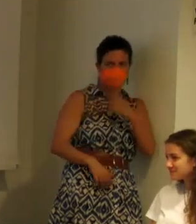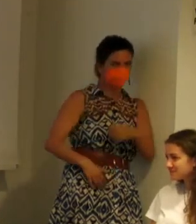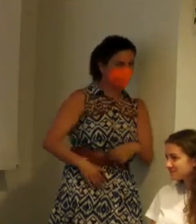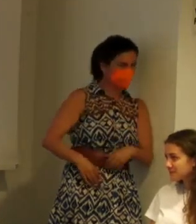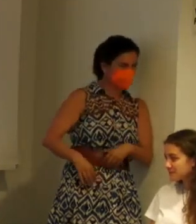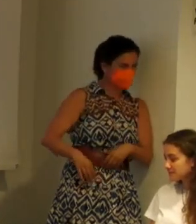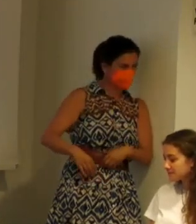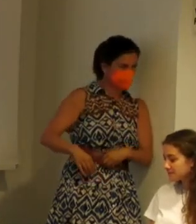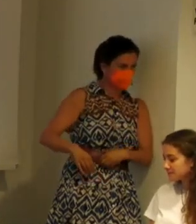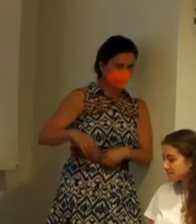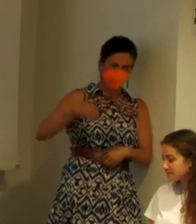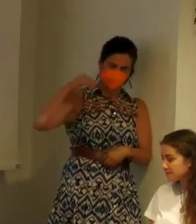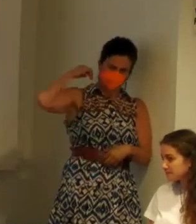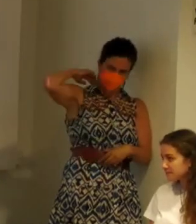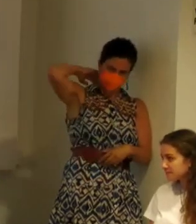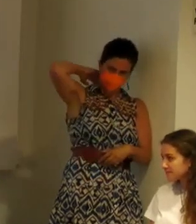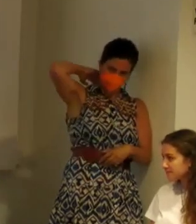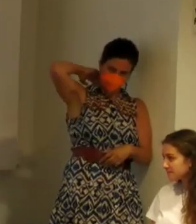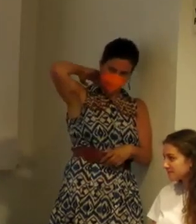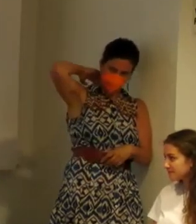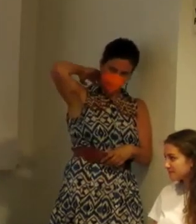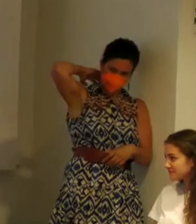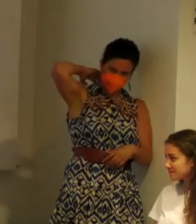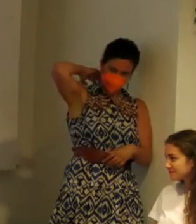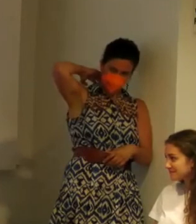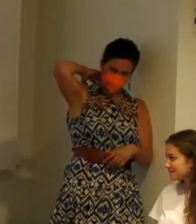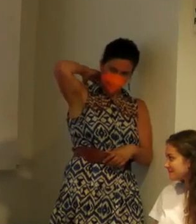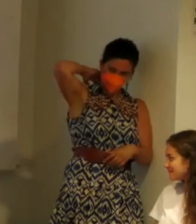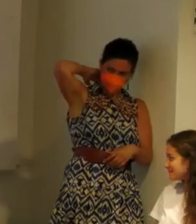dicevo, la mia voce,